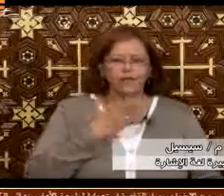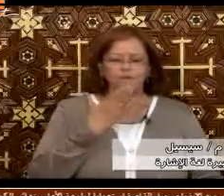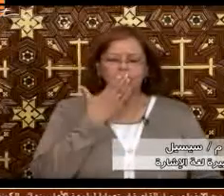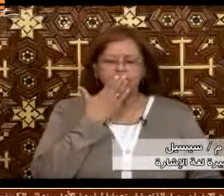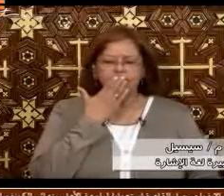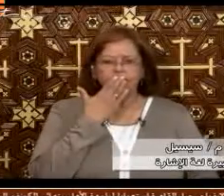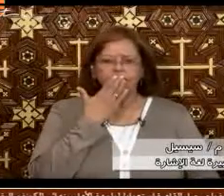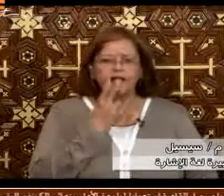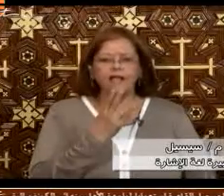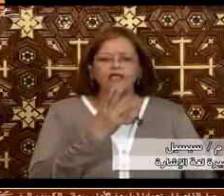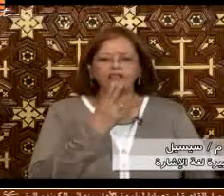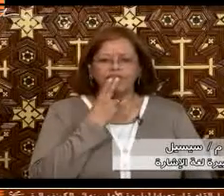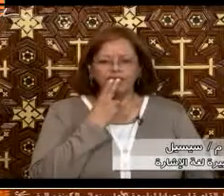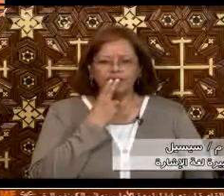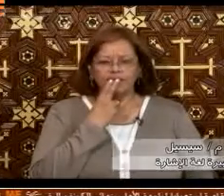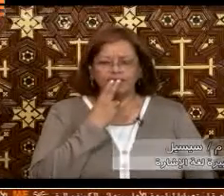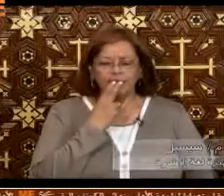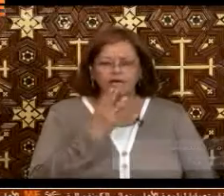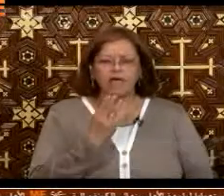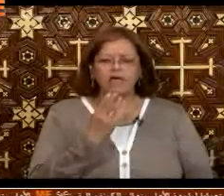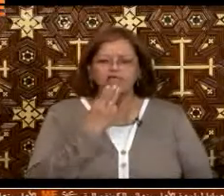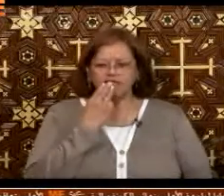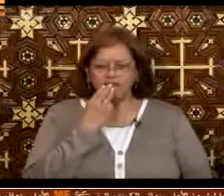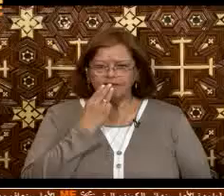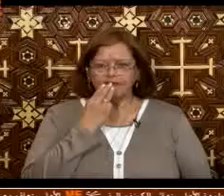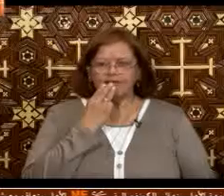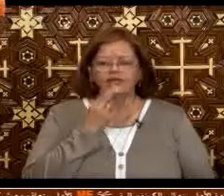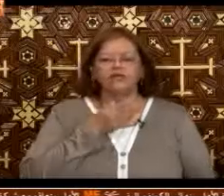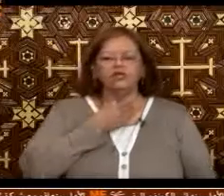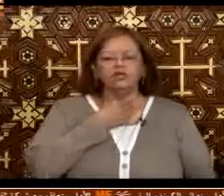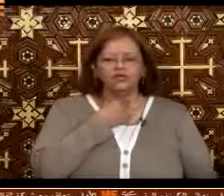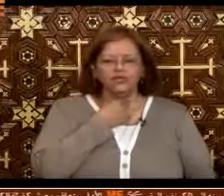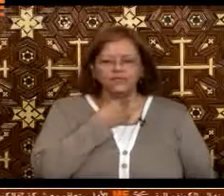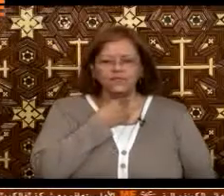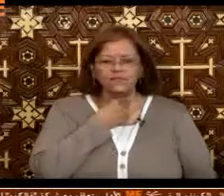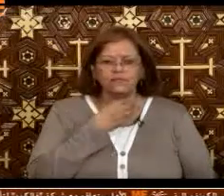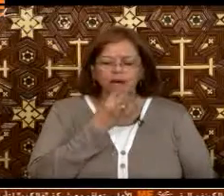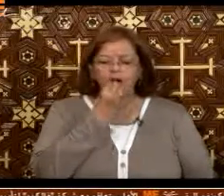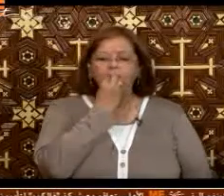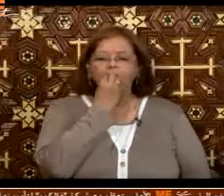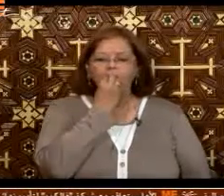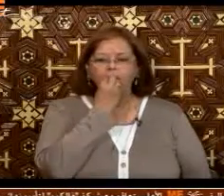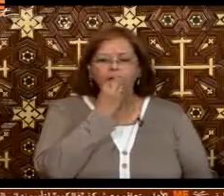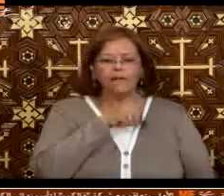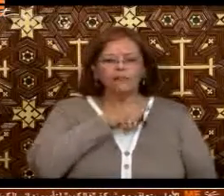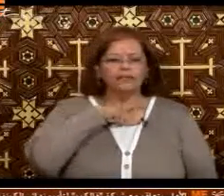ب ت س ج ح